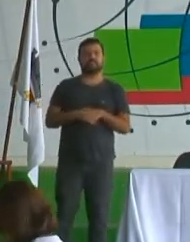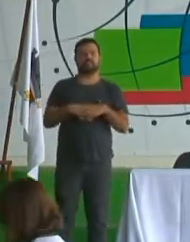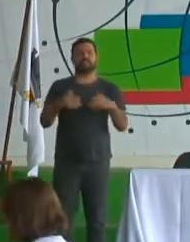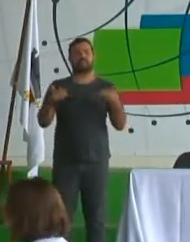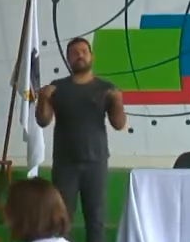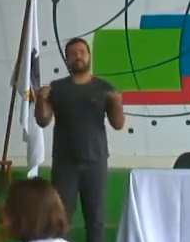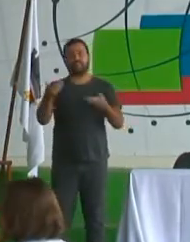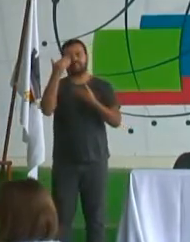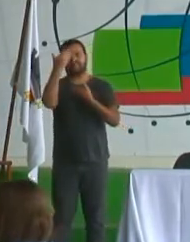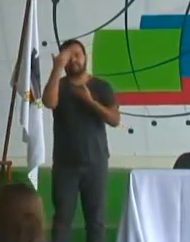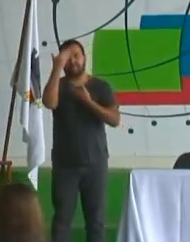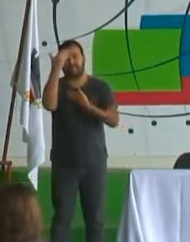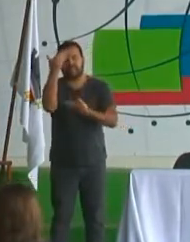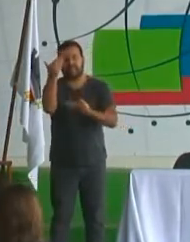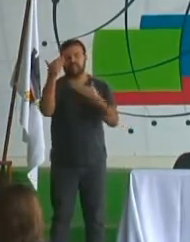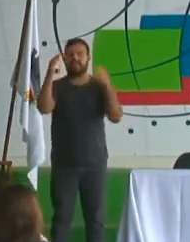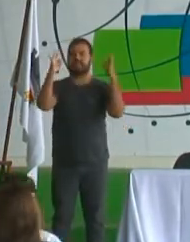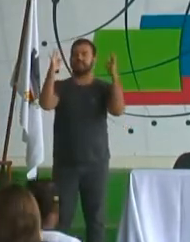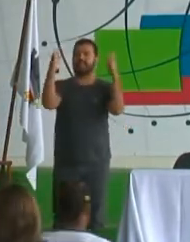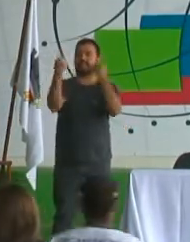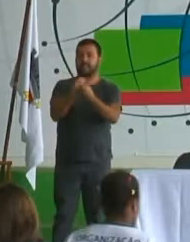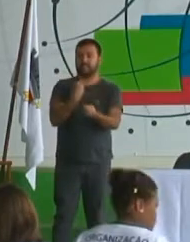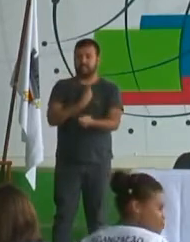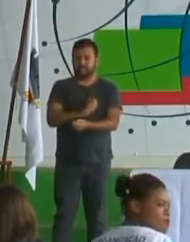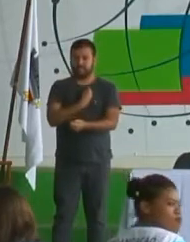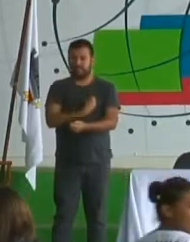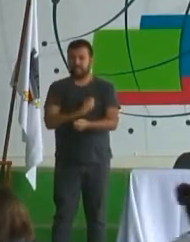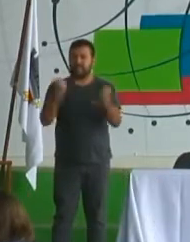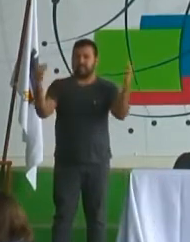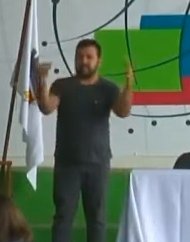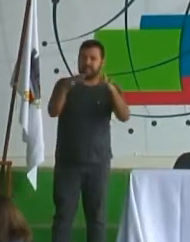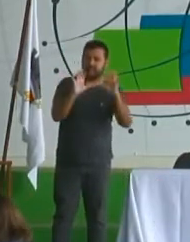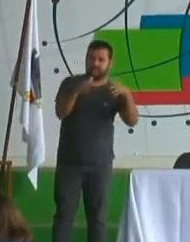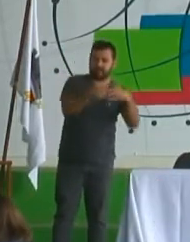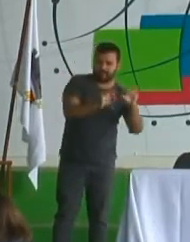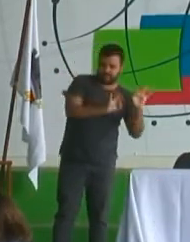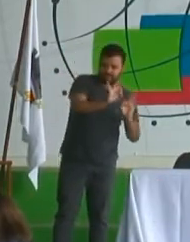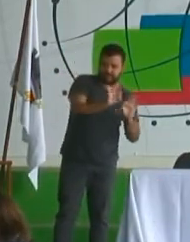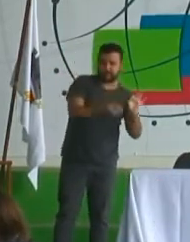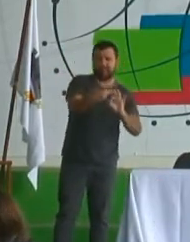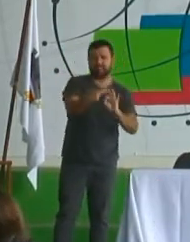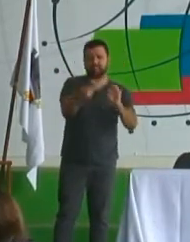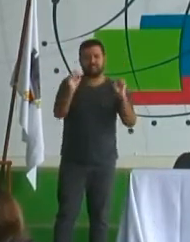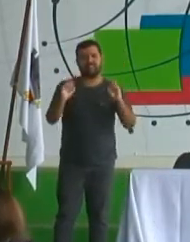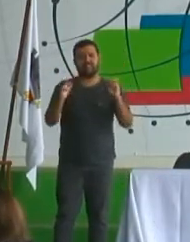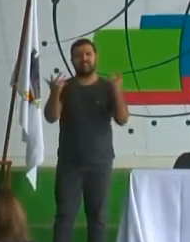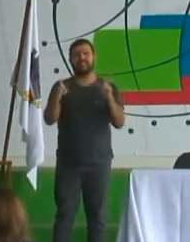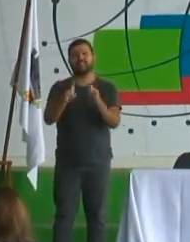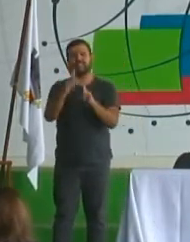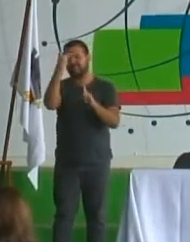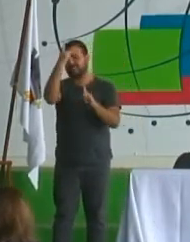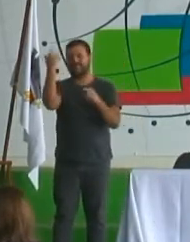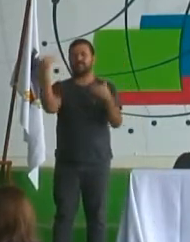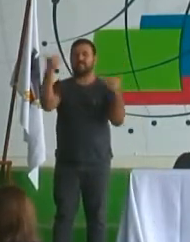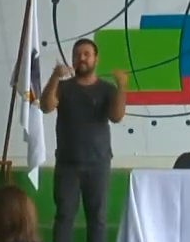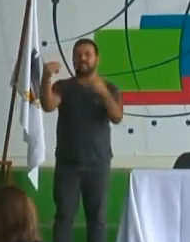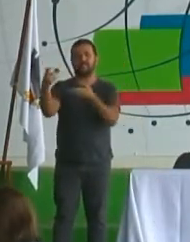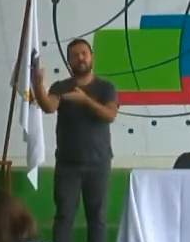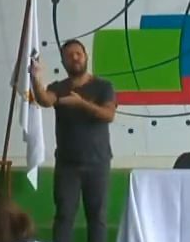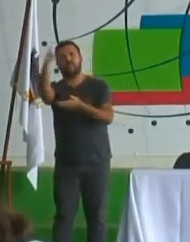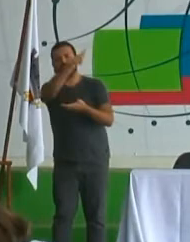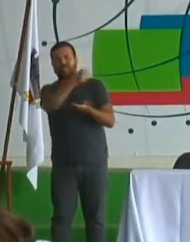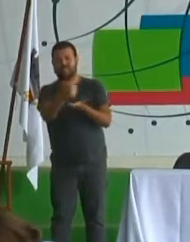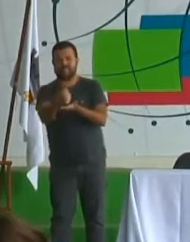Então, pessoal, agradecemos a todos os participantes, a equipe de organização do evento e também os demais